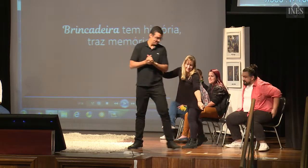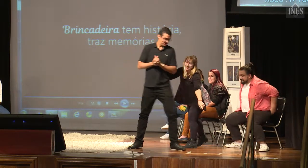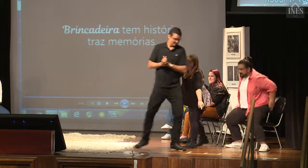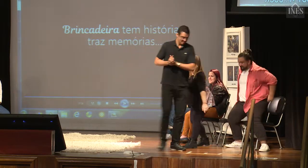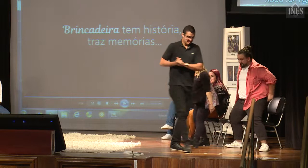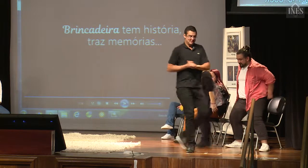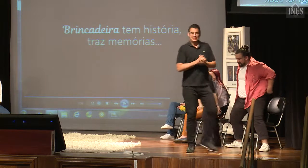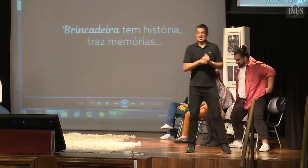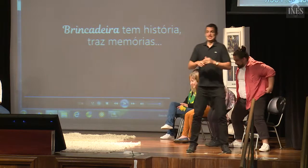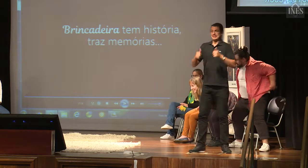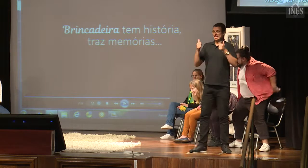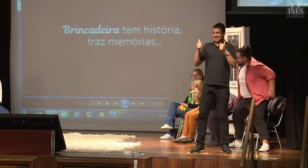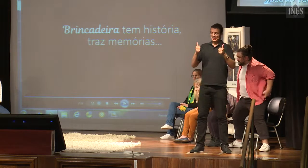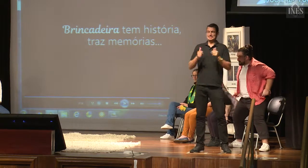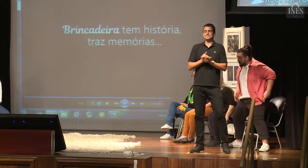muito levada você.